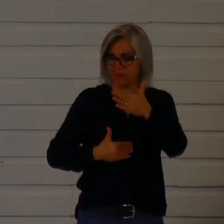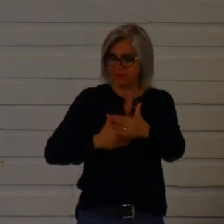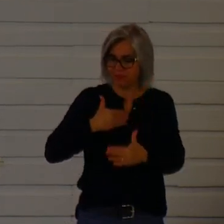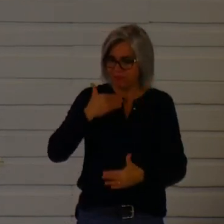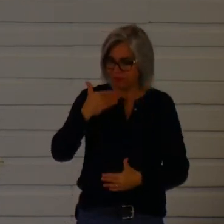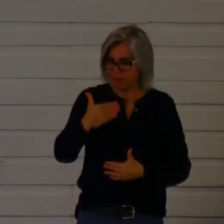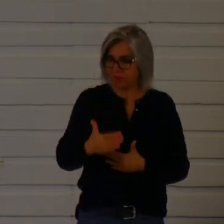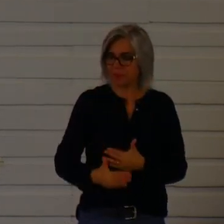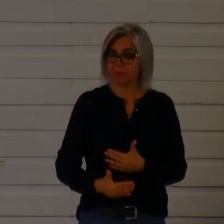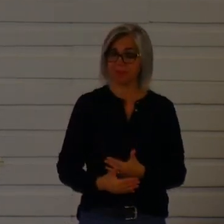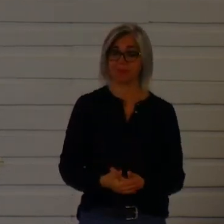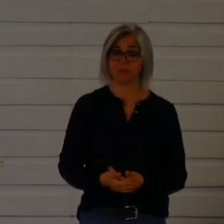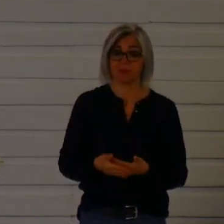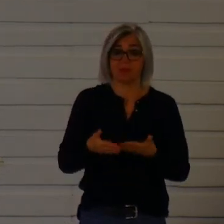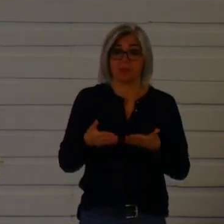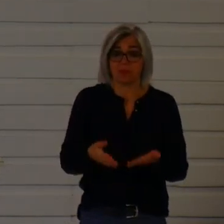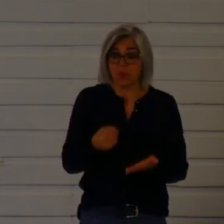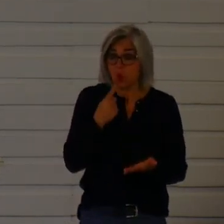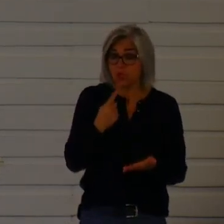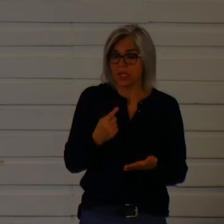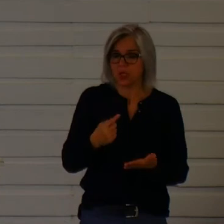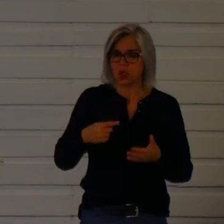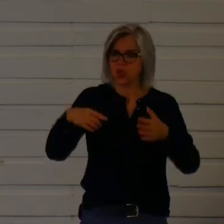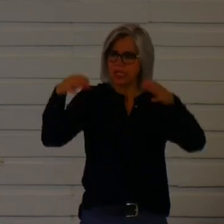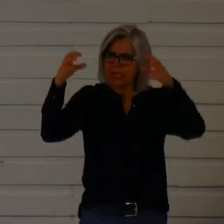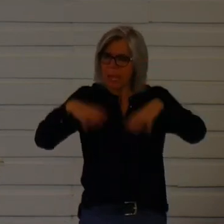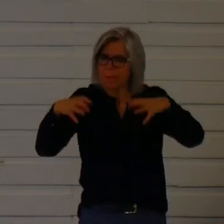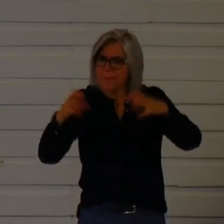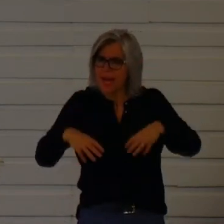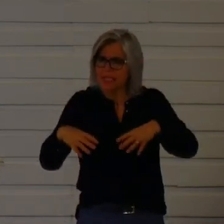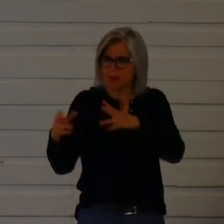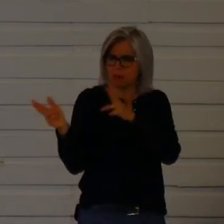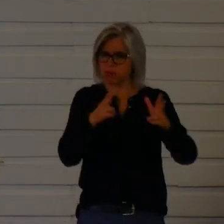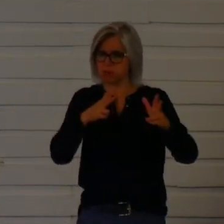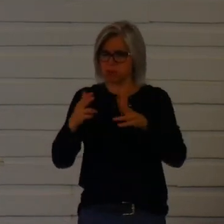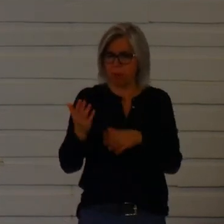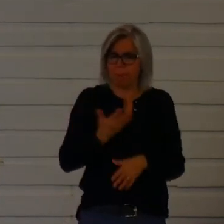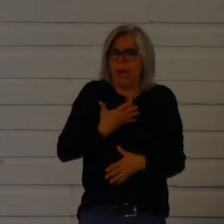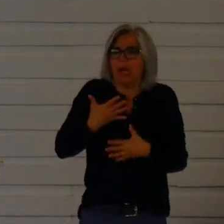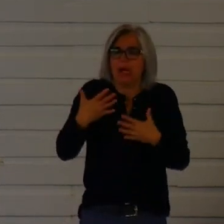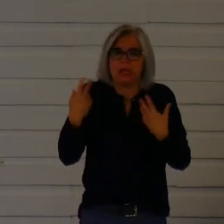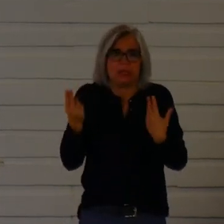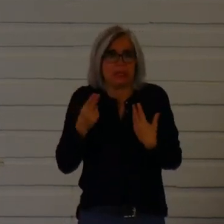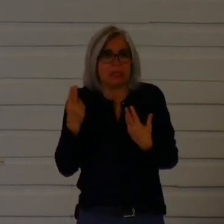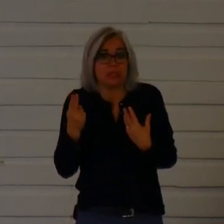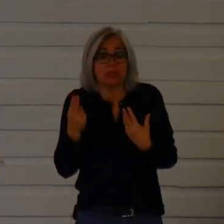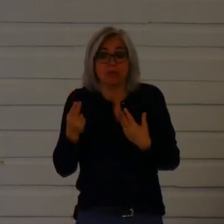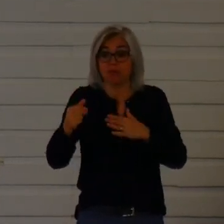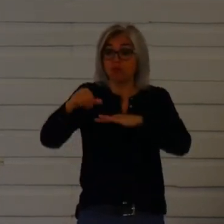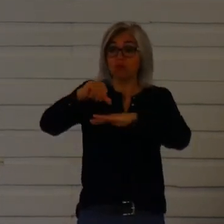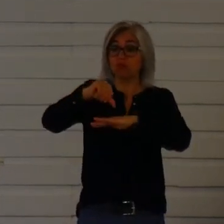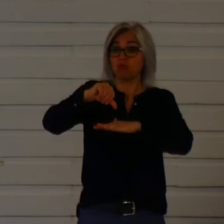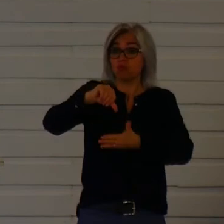Ora, ho detto che in mezzo alla tempesta noi vediamo gli attributi di Dio. Che cosa avviene in mezzo a questa